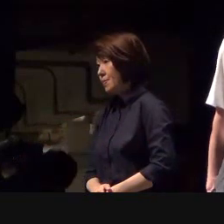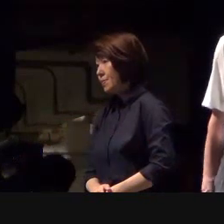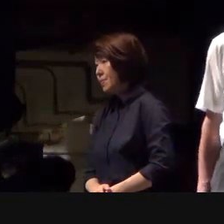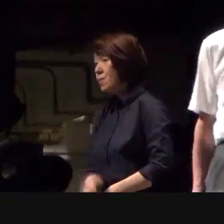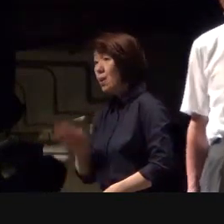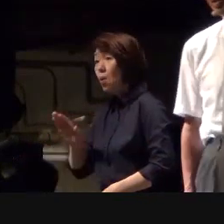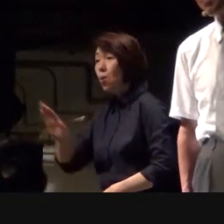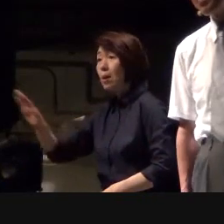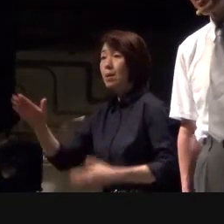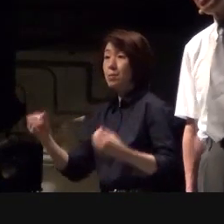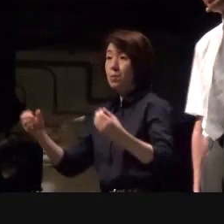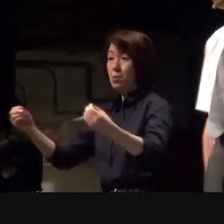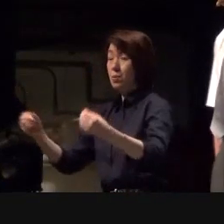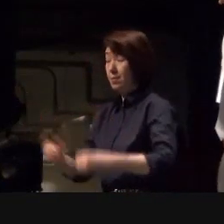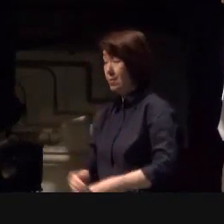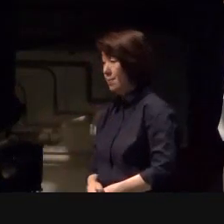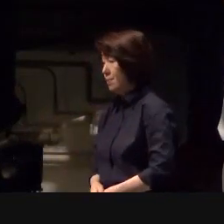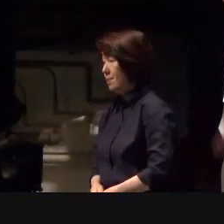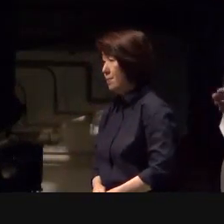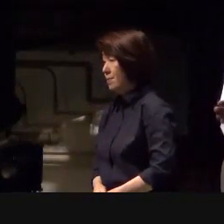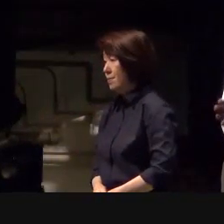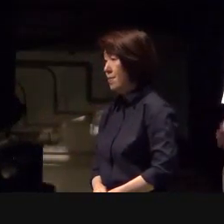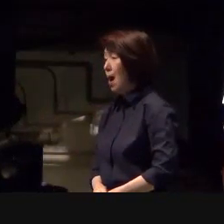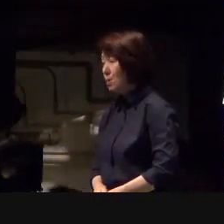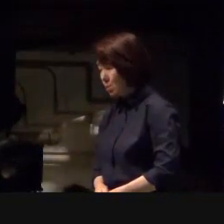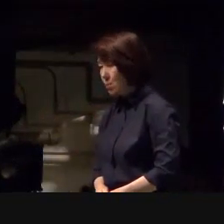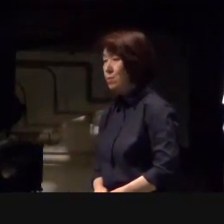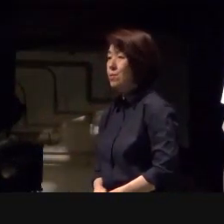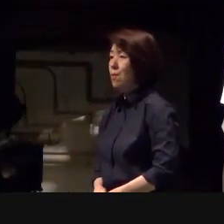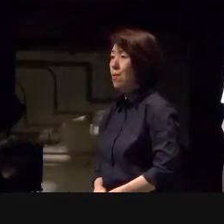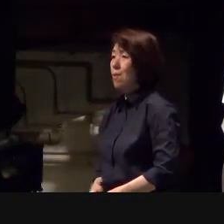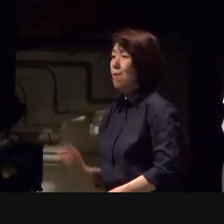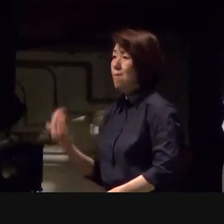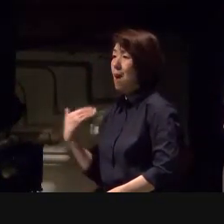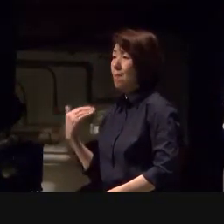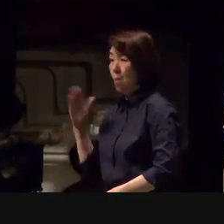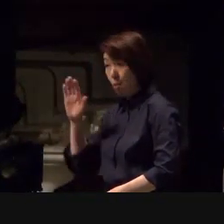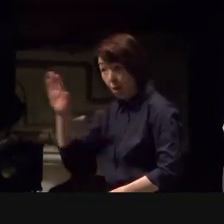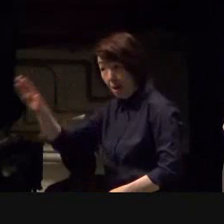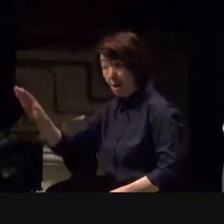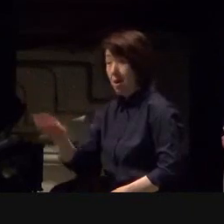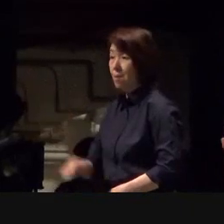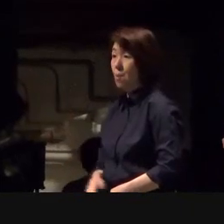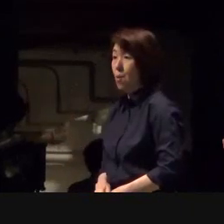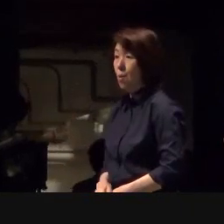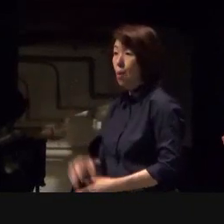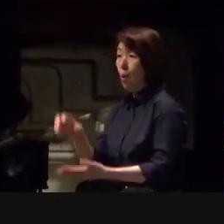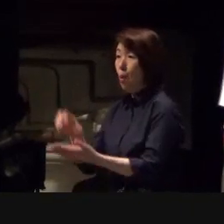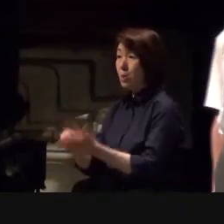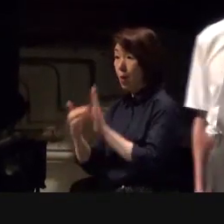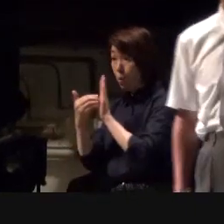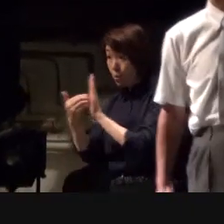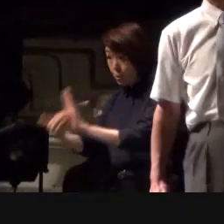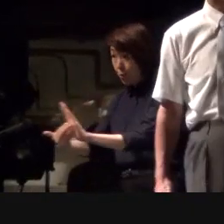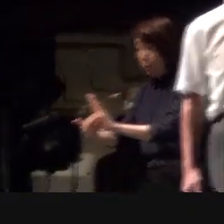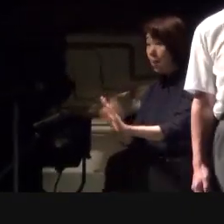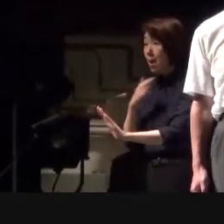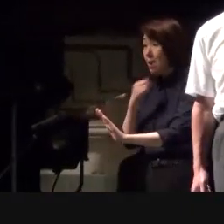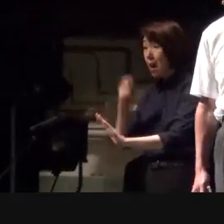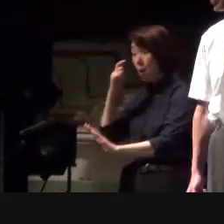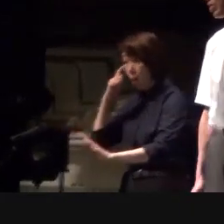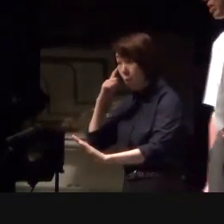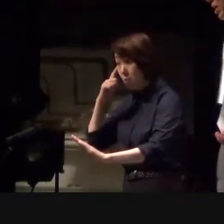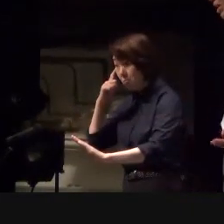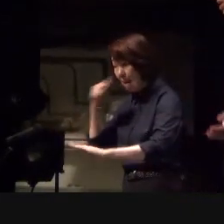これからもそうですし、ずっとこれまでもなんとか汚染を食い止めようとして戦い